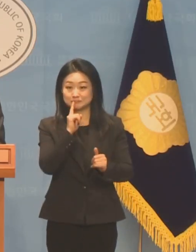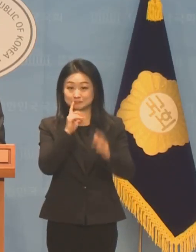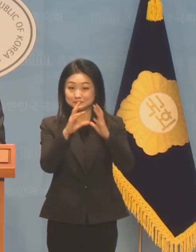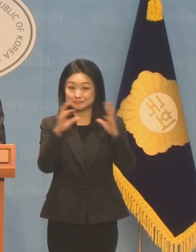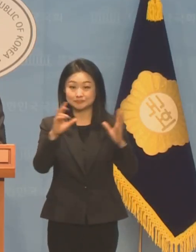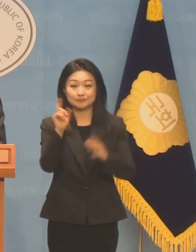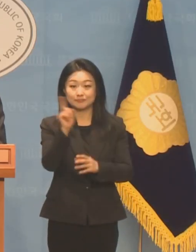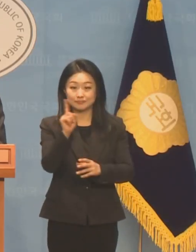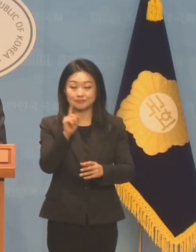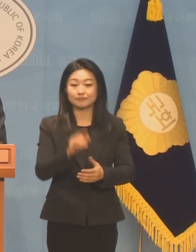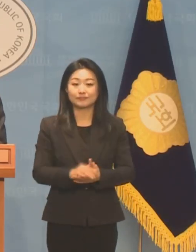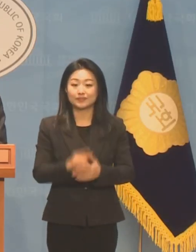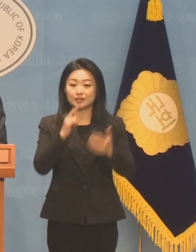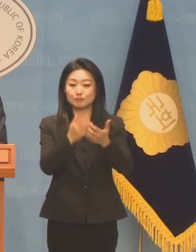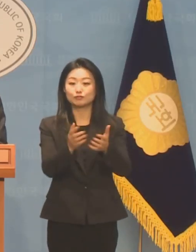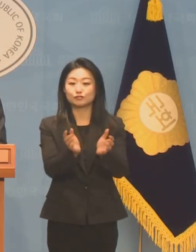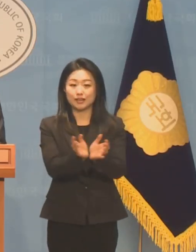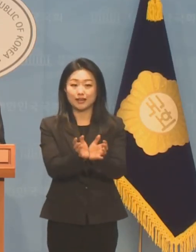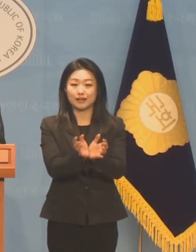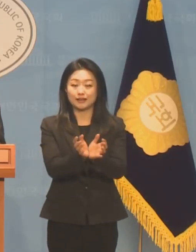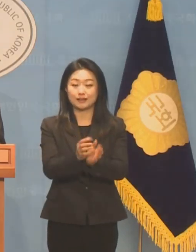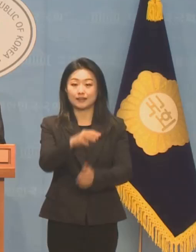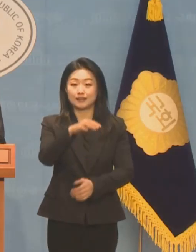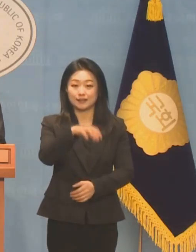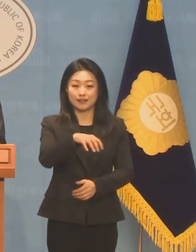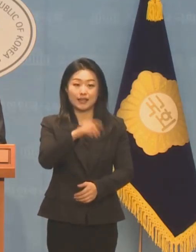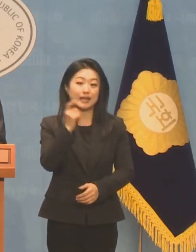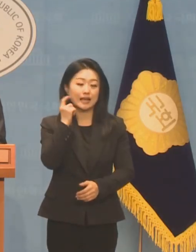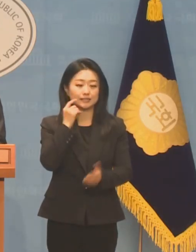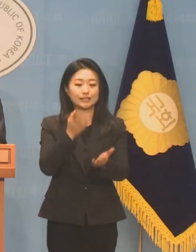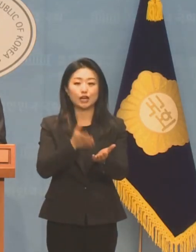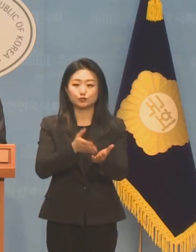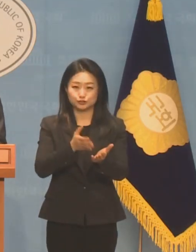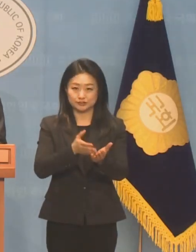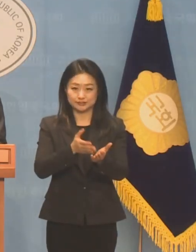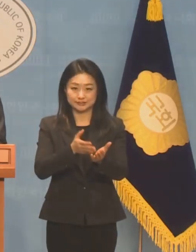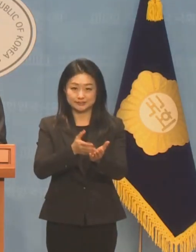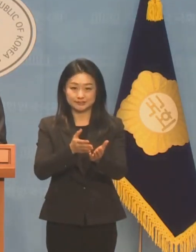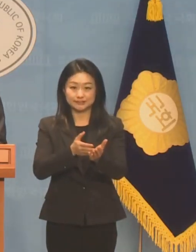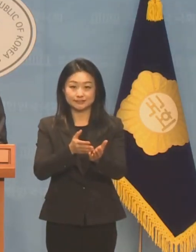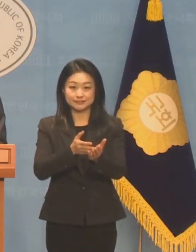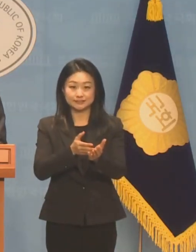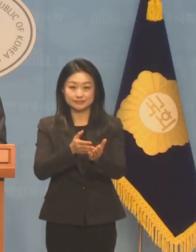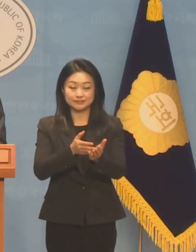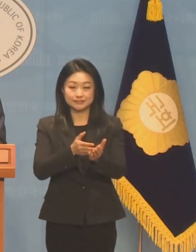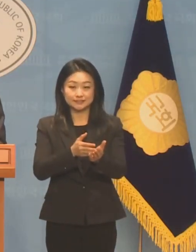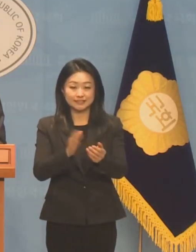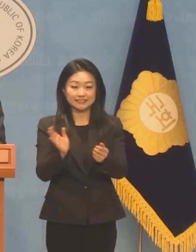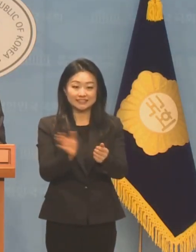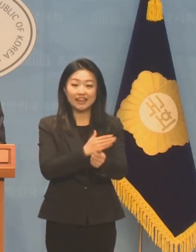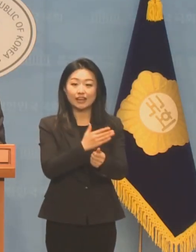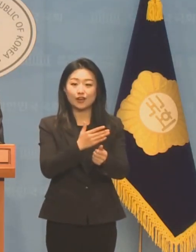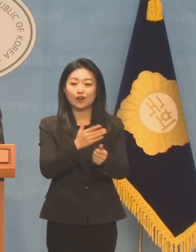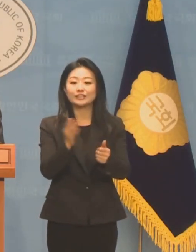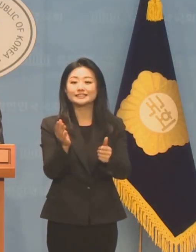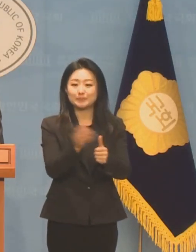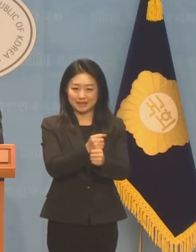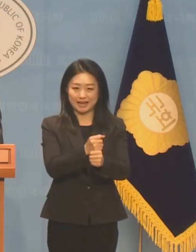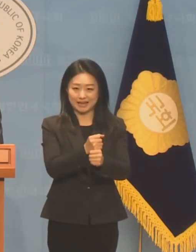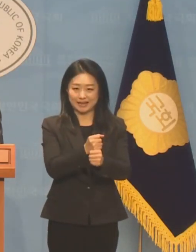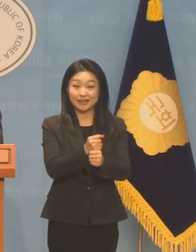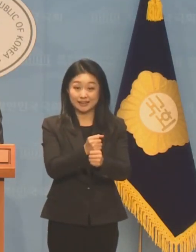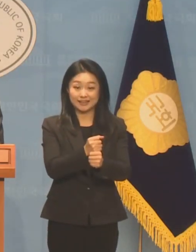있는 민주당의 가짜뉴스 때려잡기, 그것의 허상에 대해 가지고 말씀드릴까